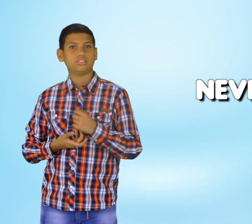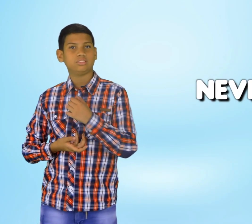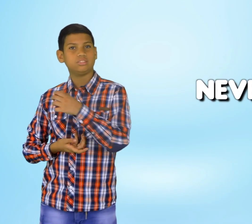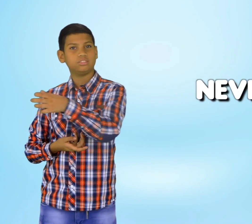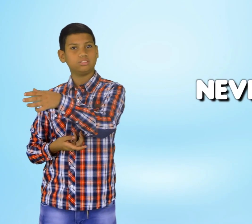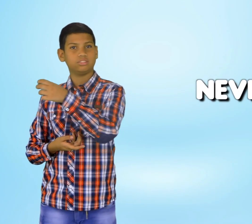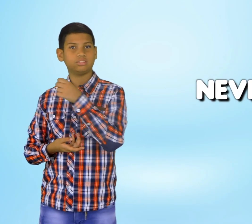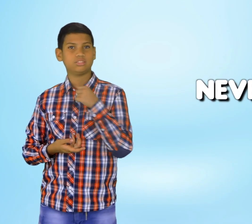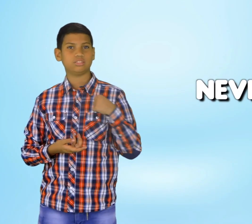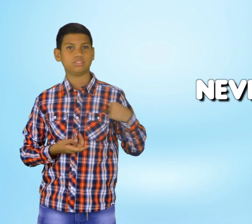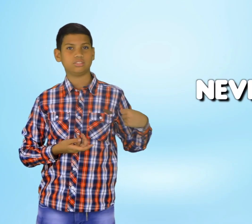Nevera.